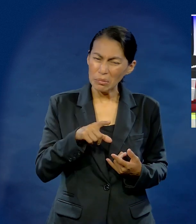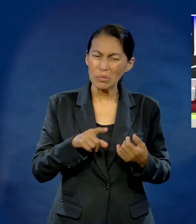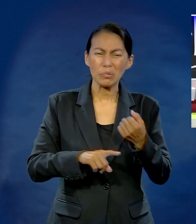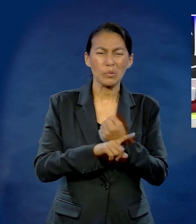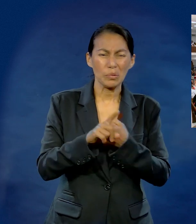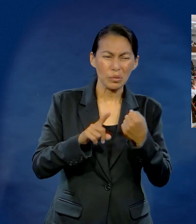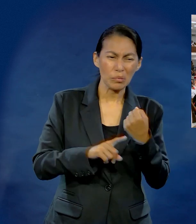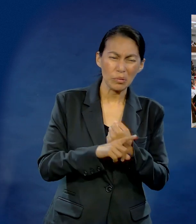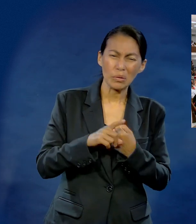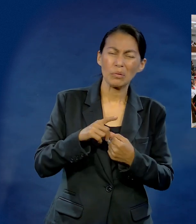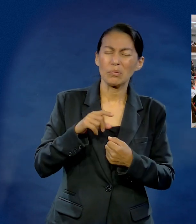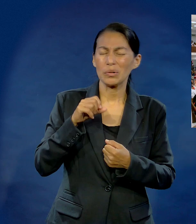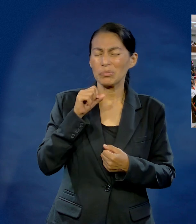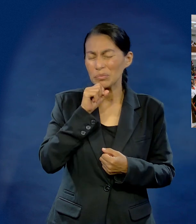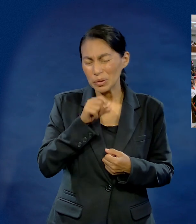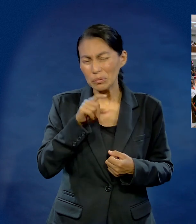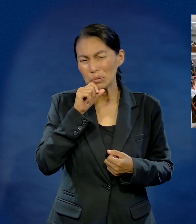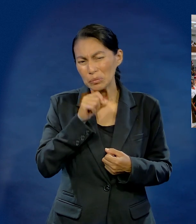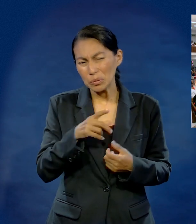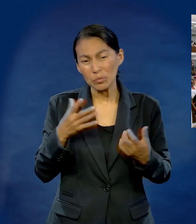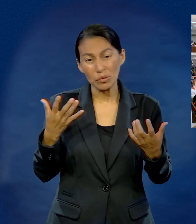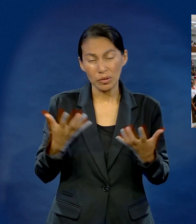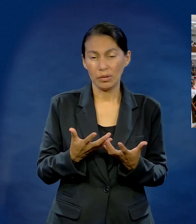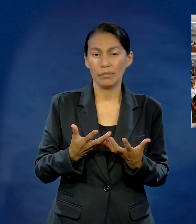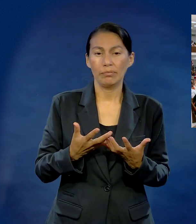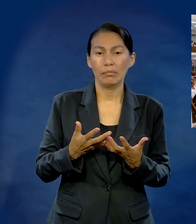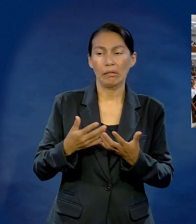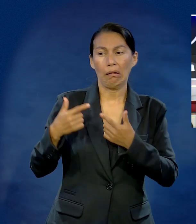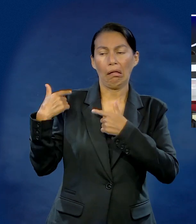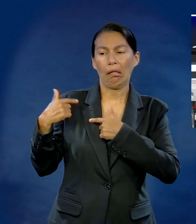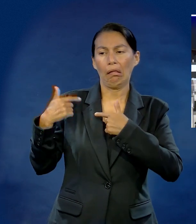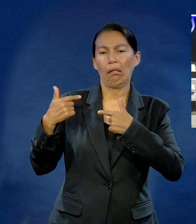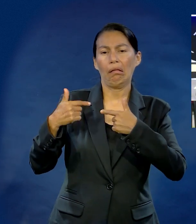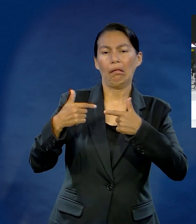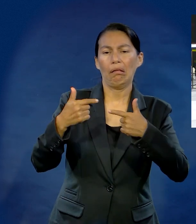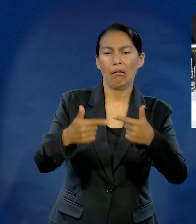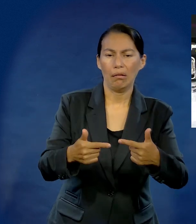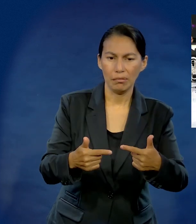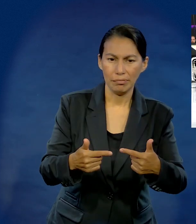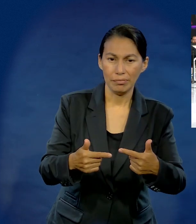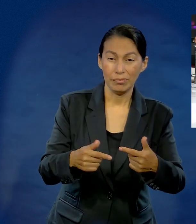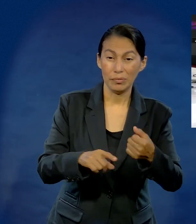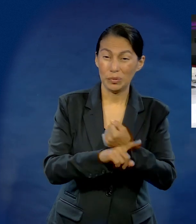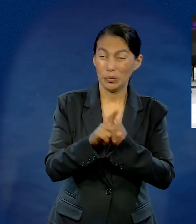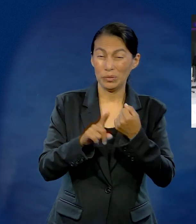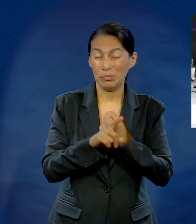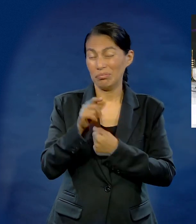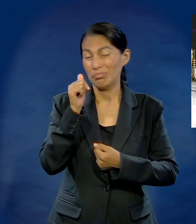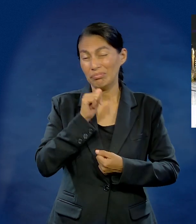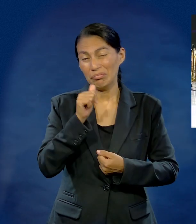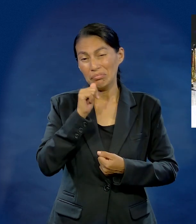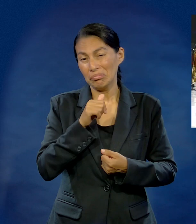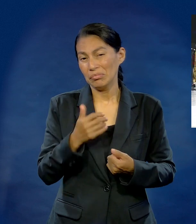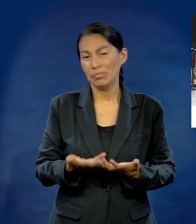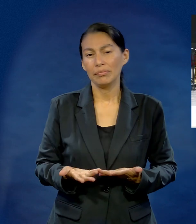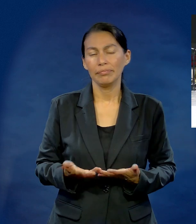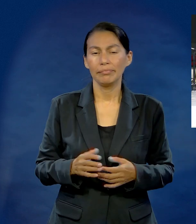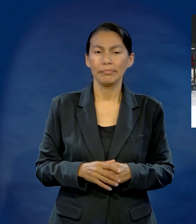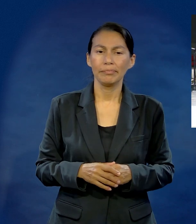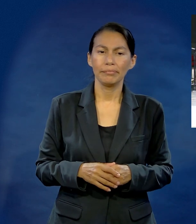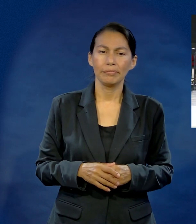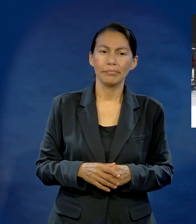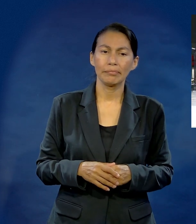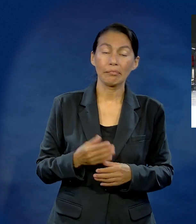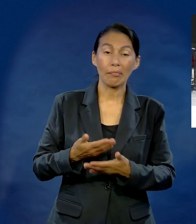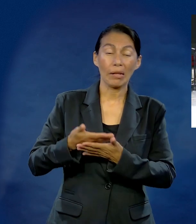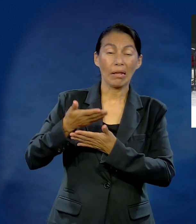Normalmente es así. Inseguro, nervioso. Los hijos absorben no por lo que escuchan, sino por